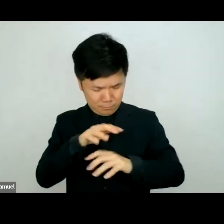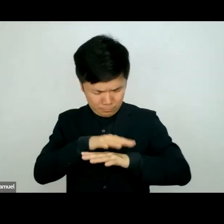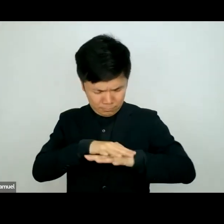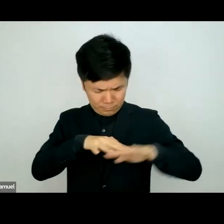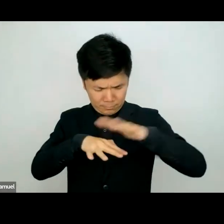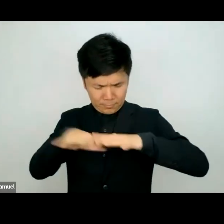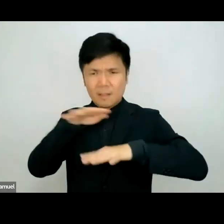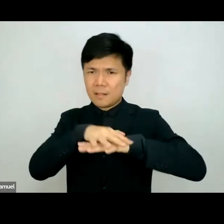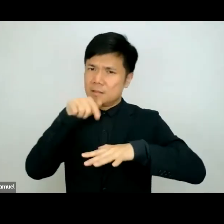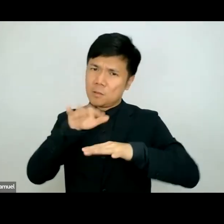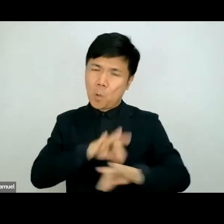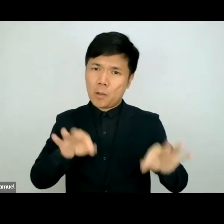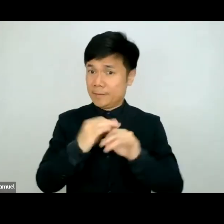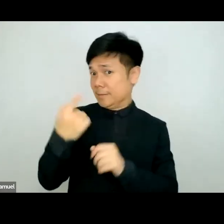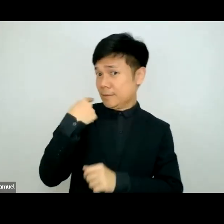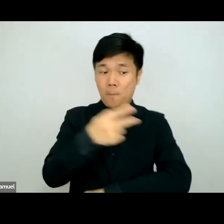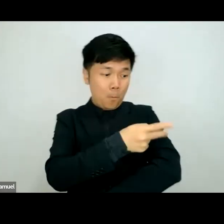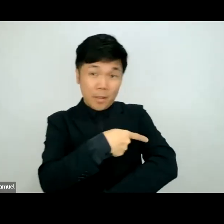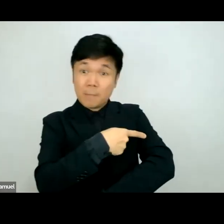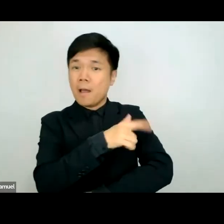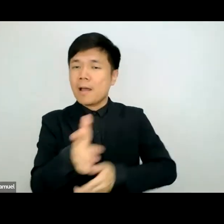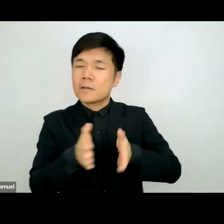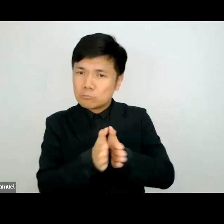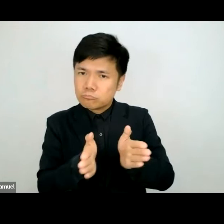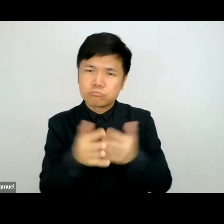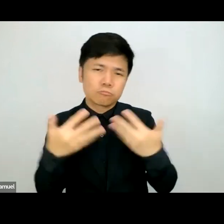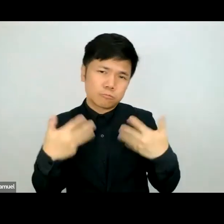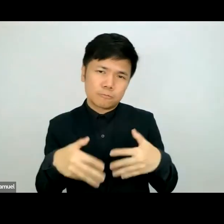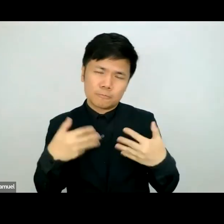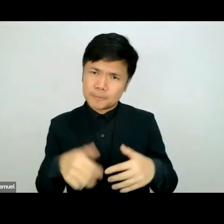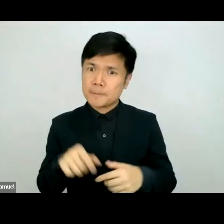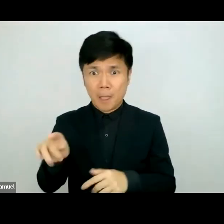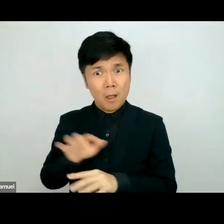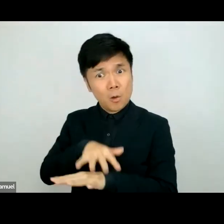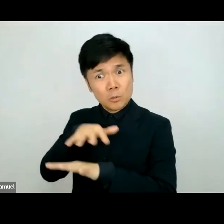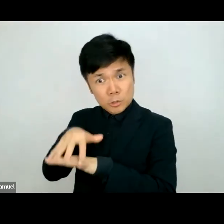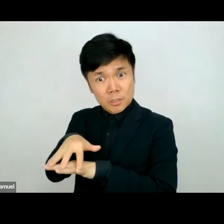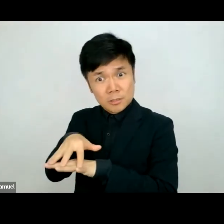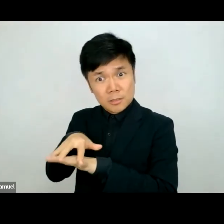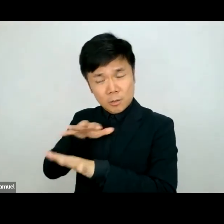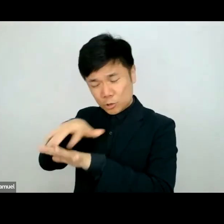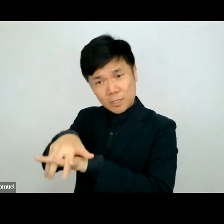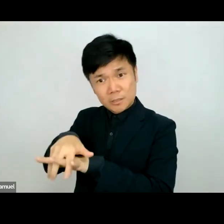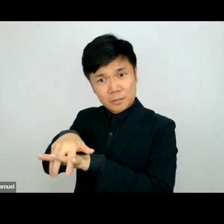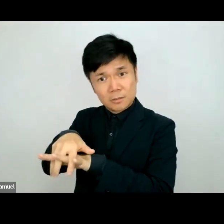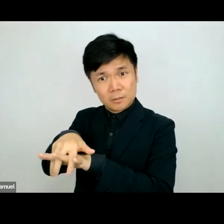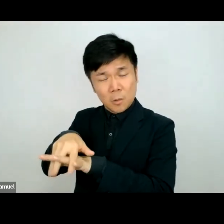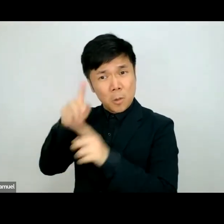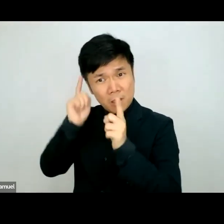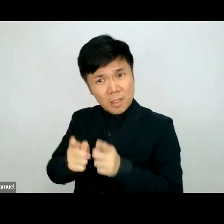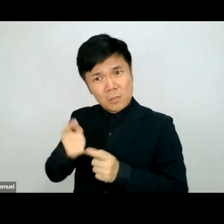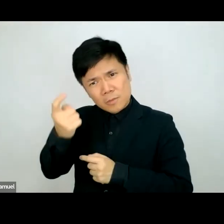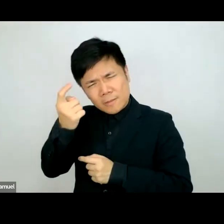valeur d'une approche intersectionnelle et je me réjouis que Pratima a parlé de cela, mais il y a